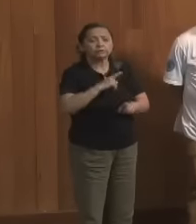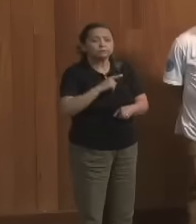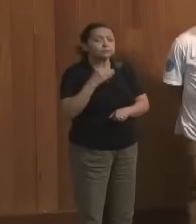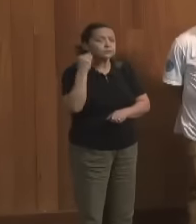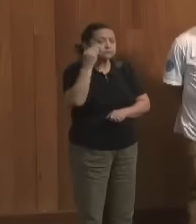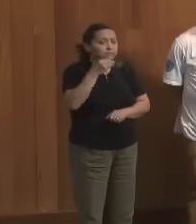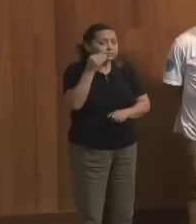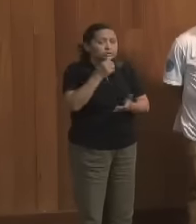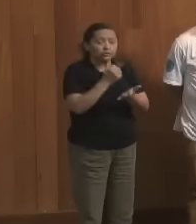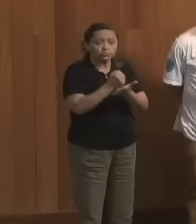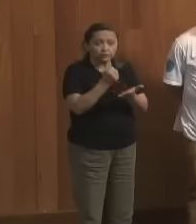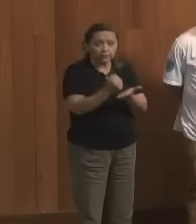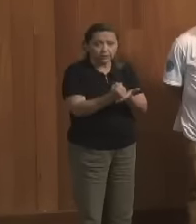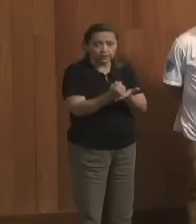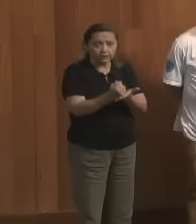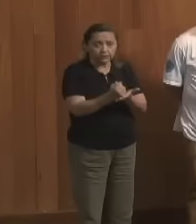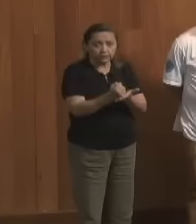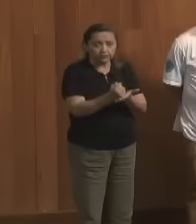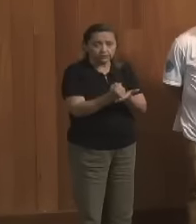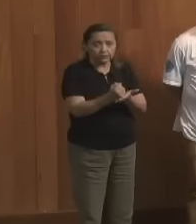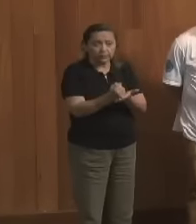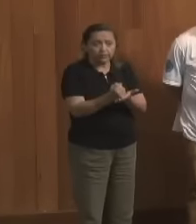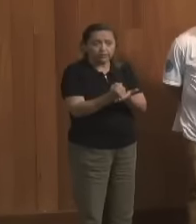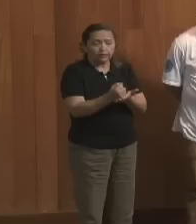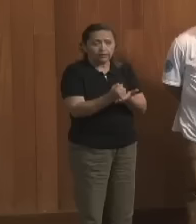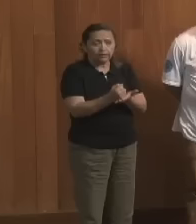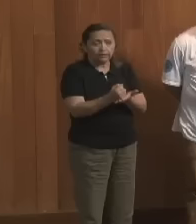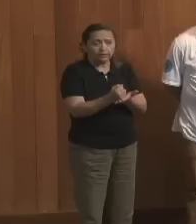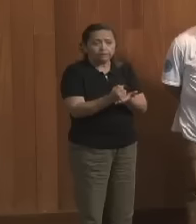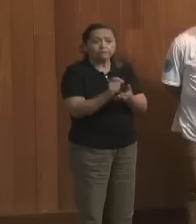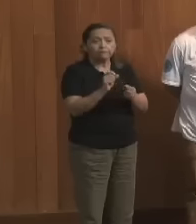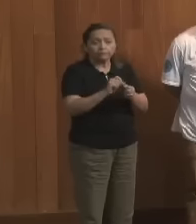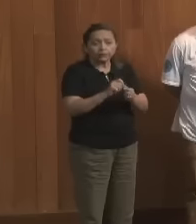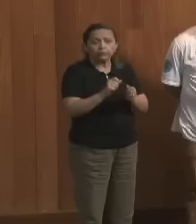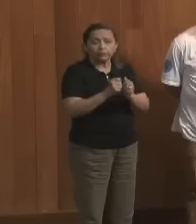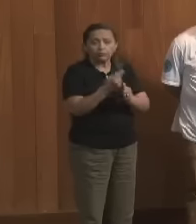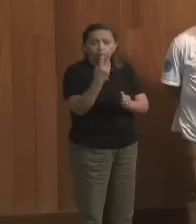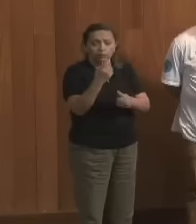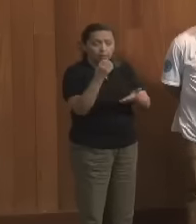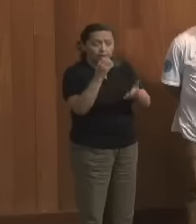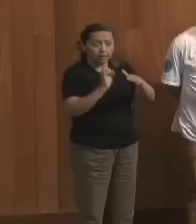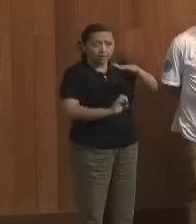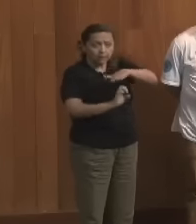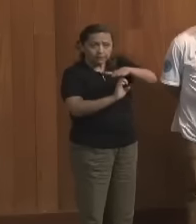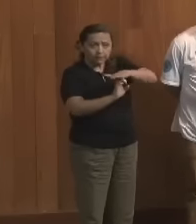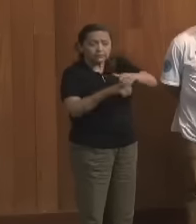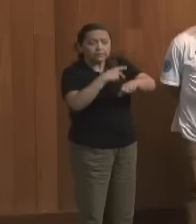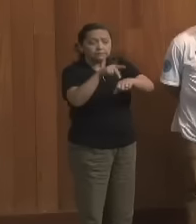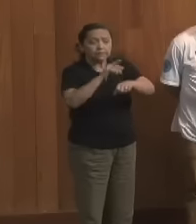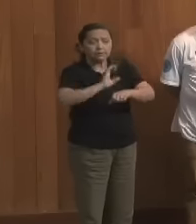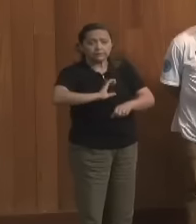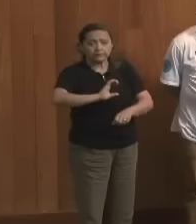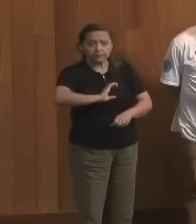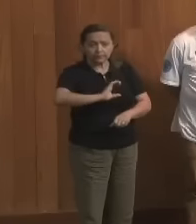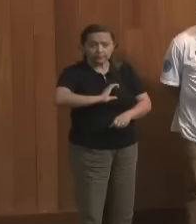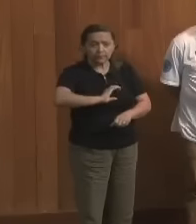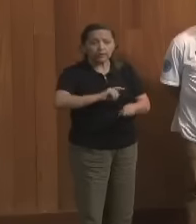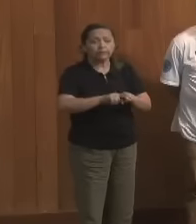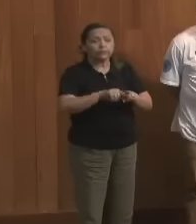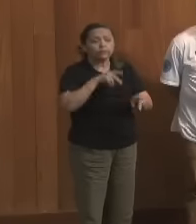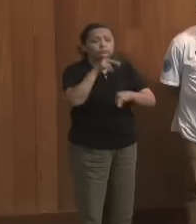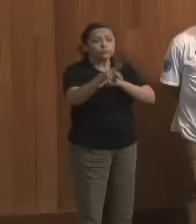experiência desse contrato realizado com uma empresa do Canadá e os